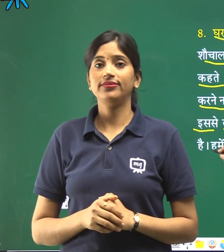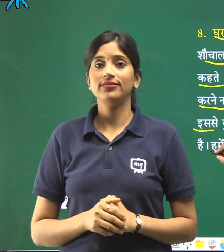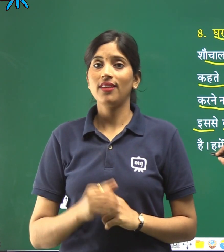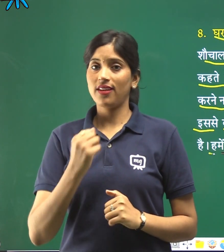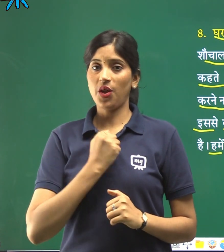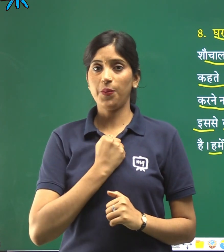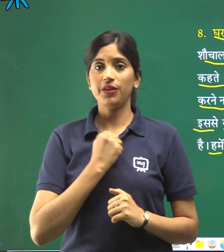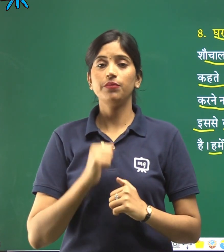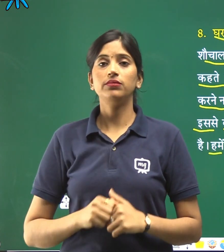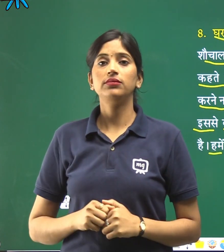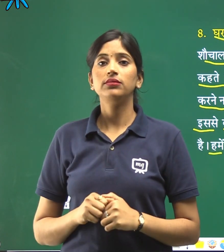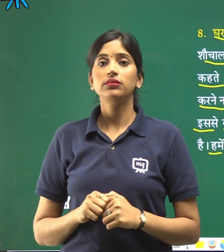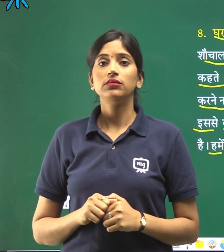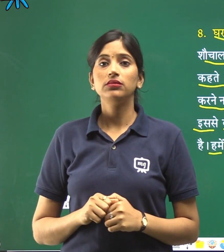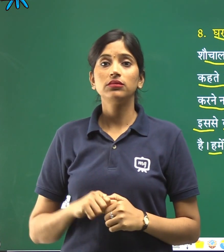हमें